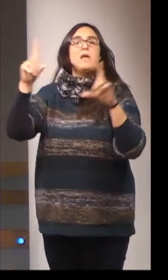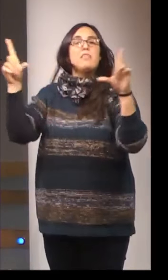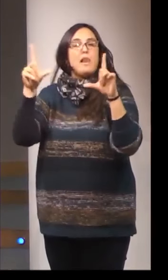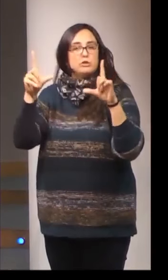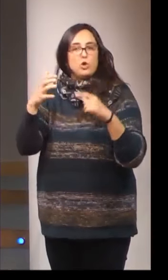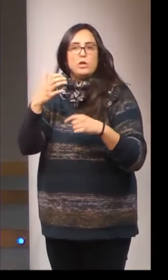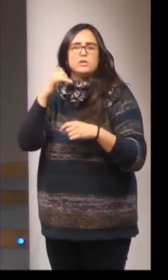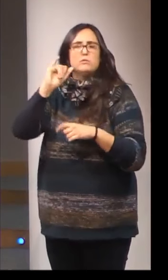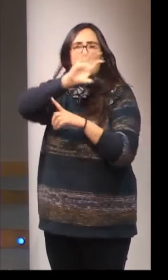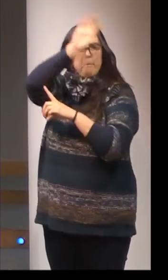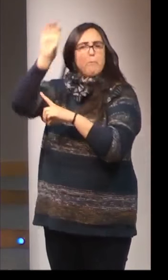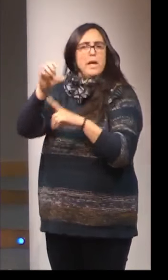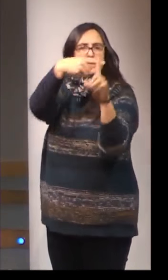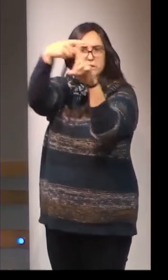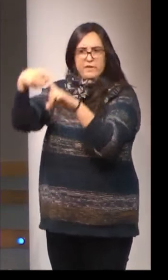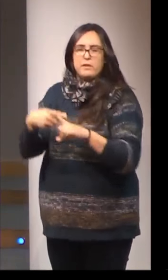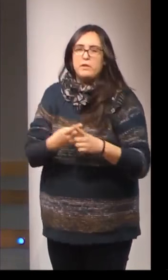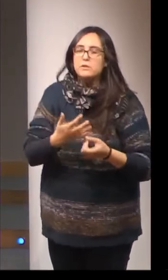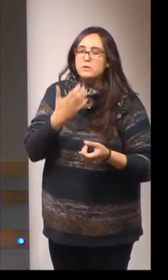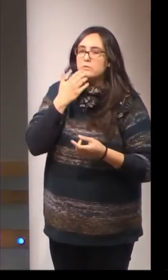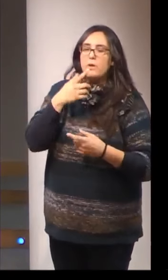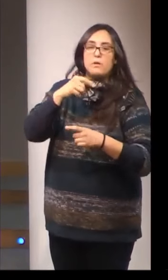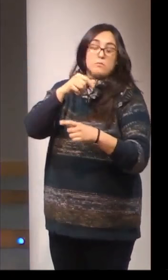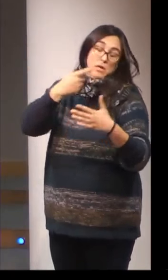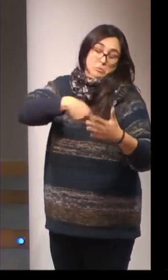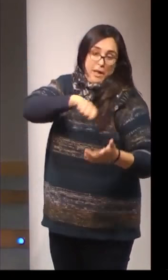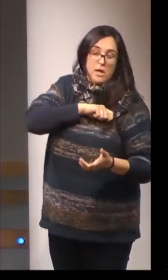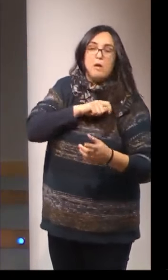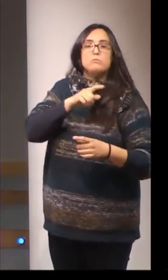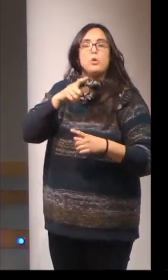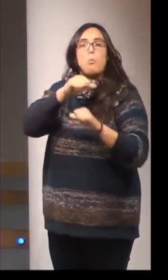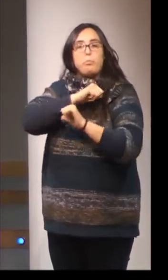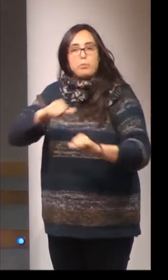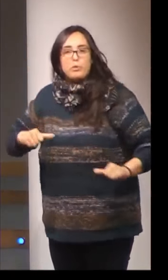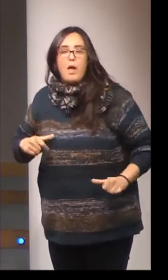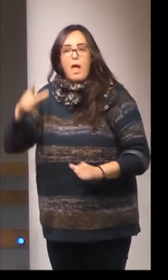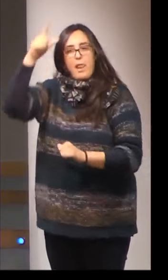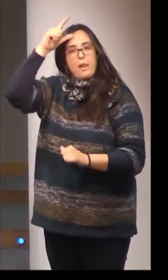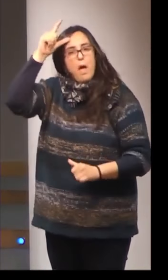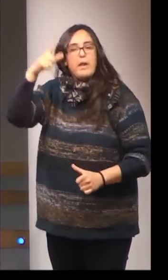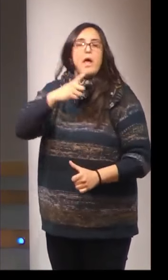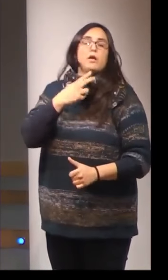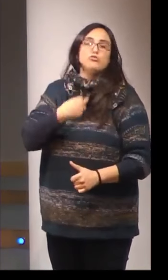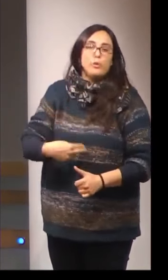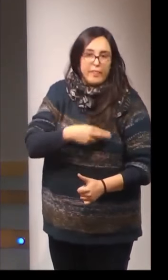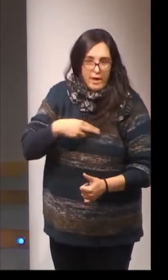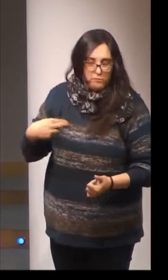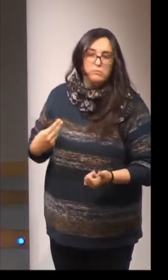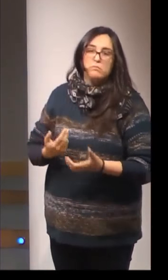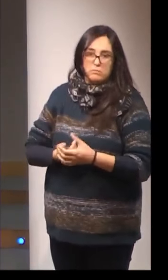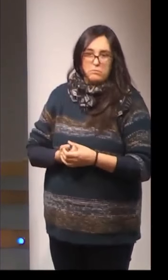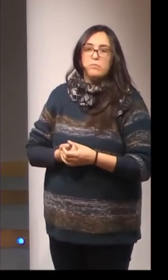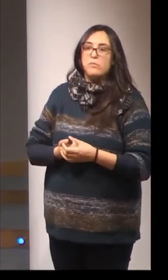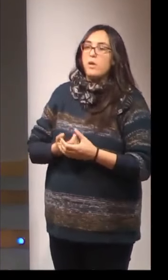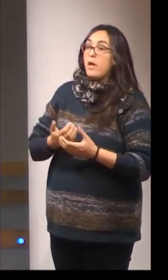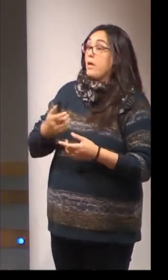en él entidades, televisiones también de diferentes países, así como universidades y de países como España, Portugal, Alemania